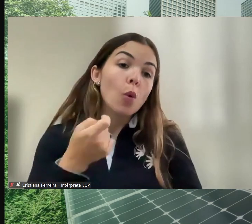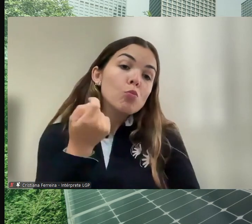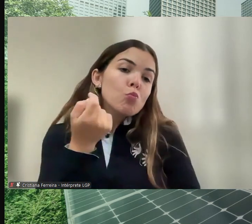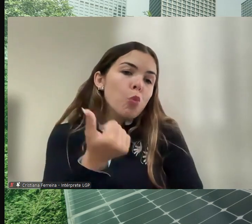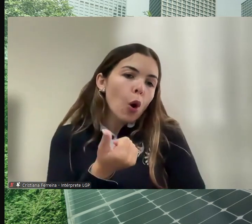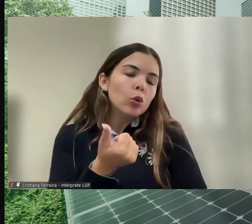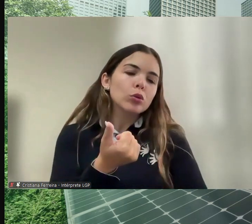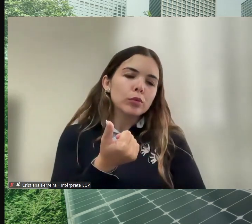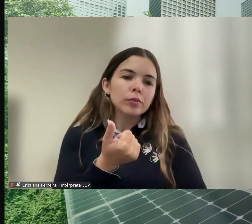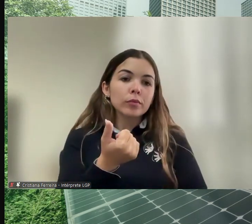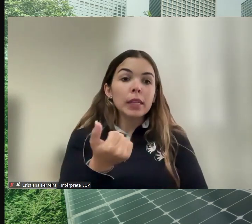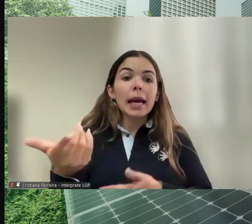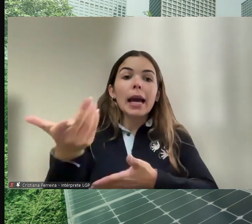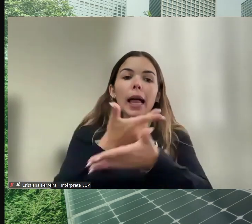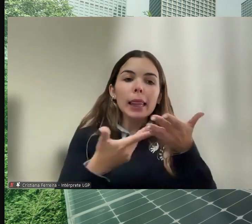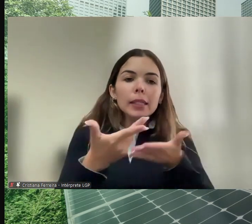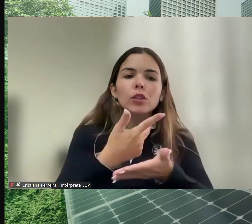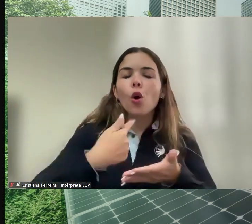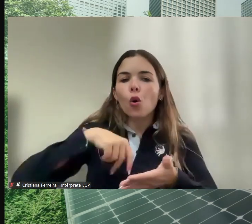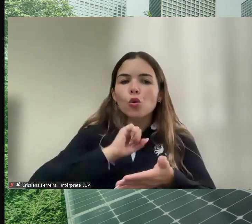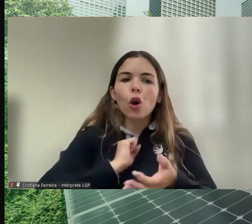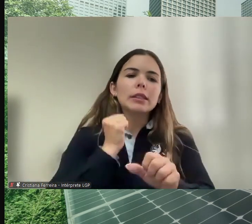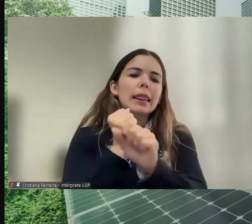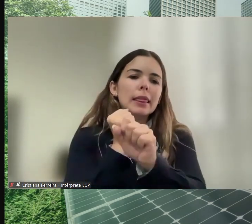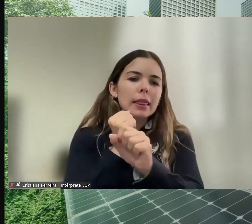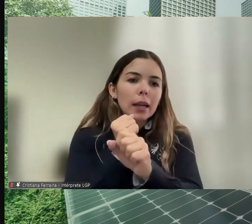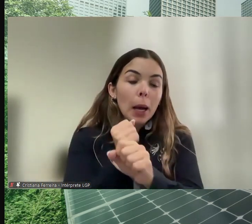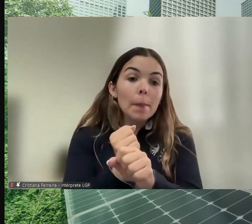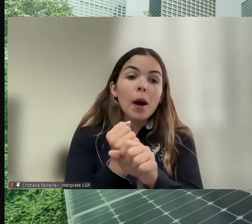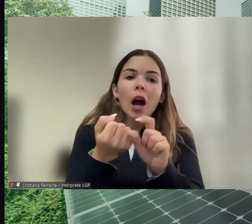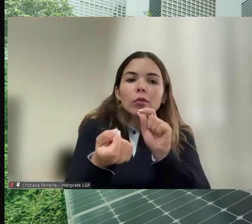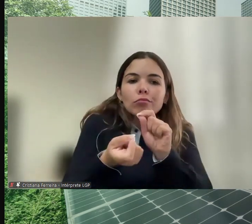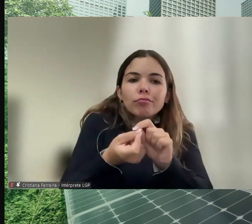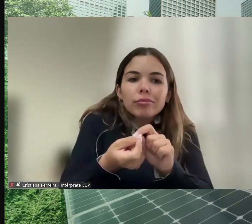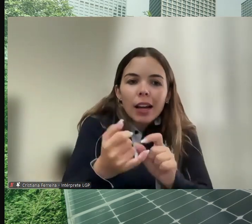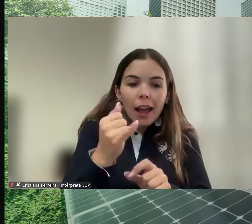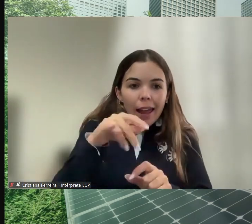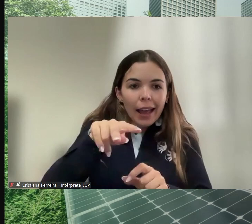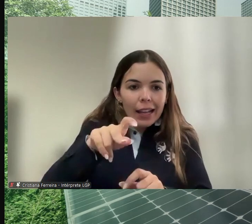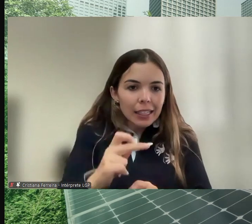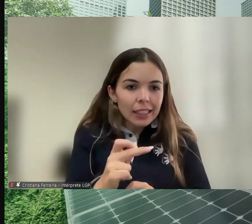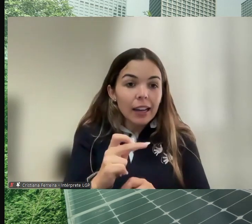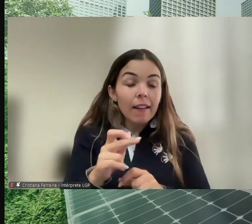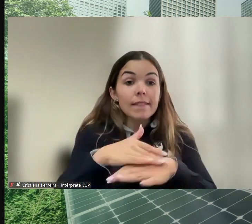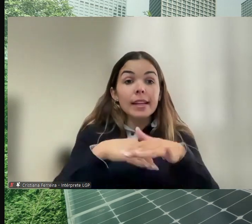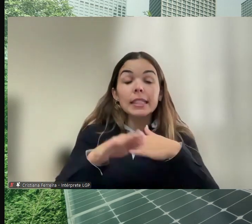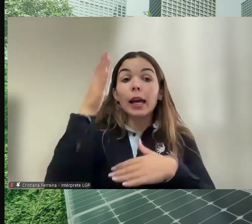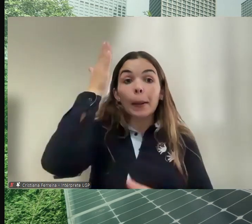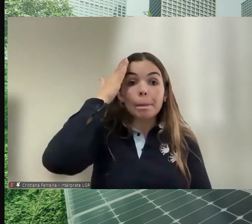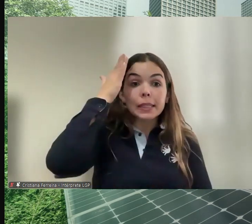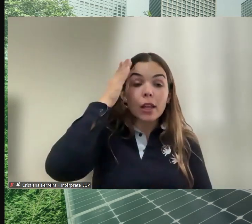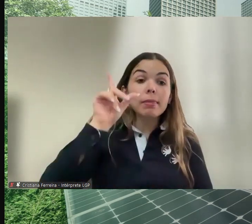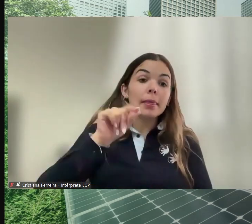até a nossa relação aqui de trabalho, porque aproximámos-nos do INA para fazer uma capacitação também